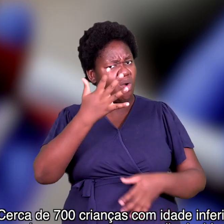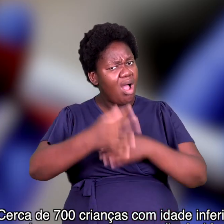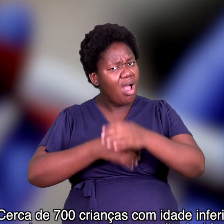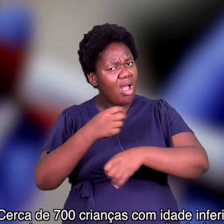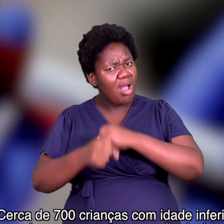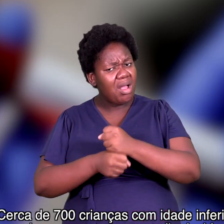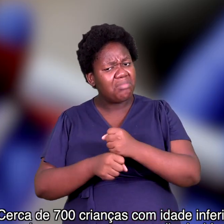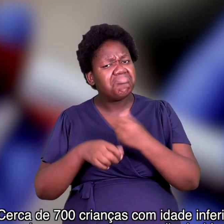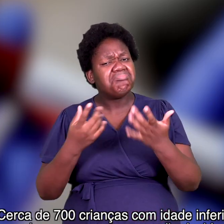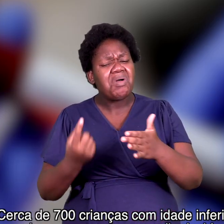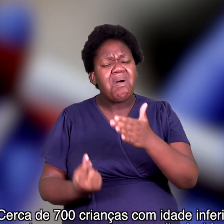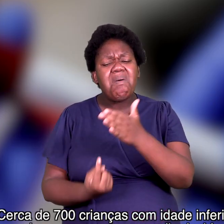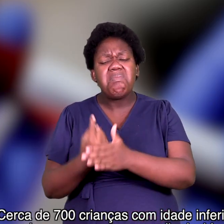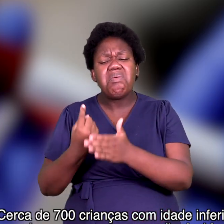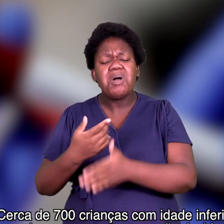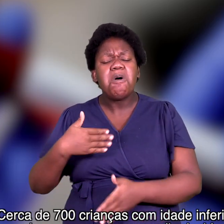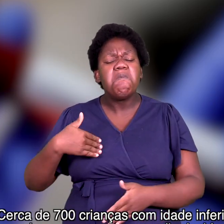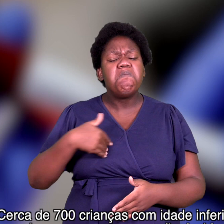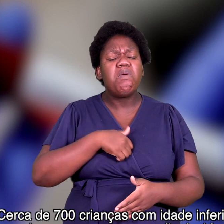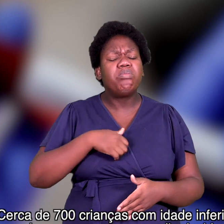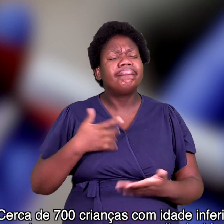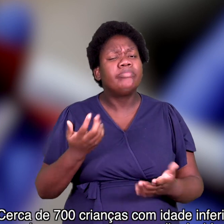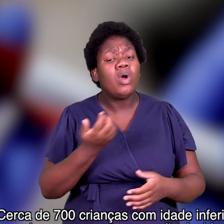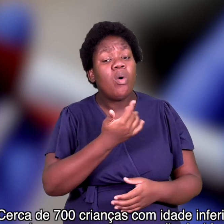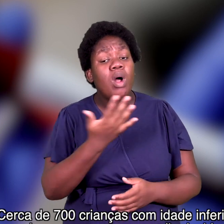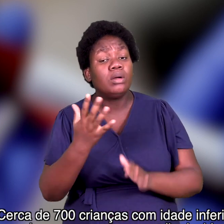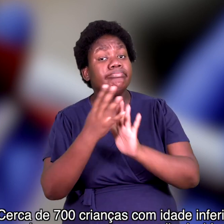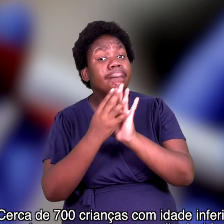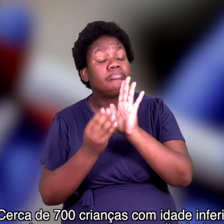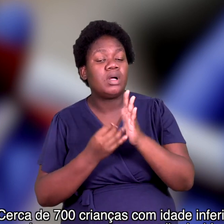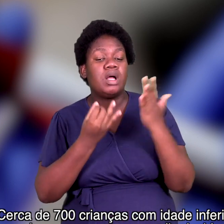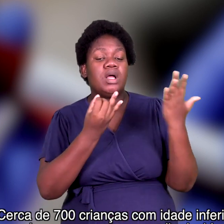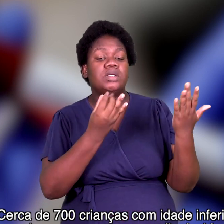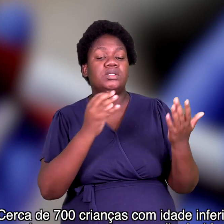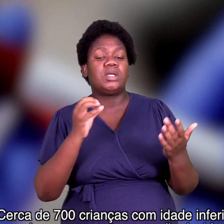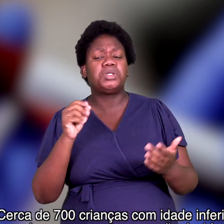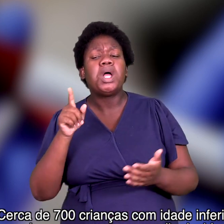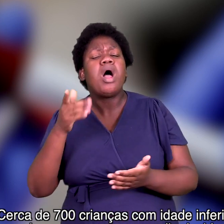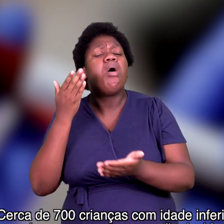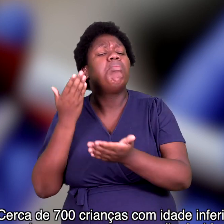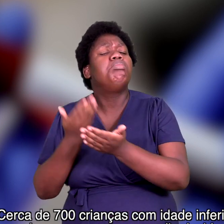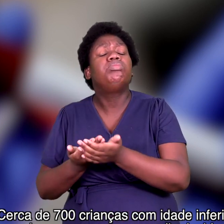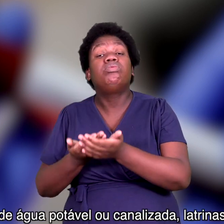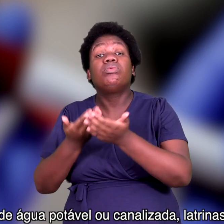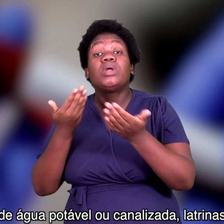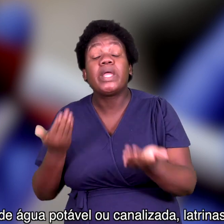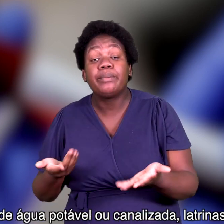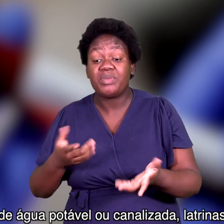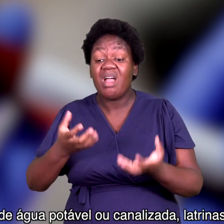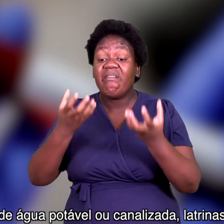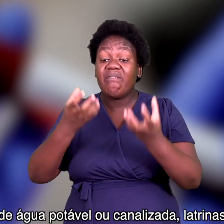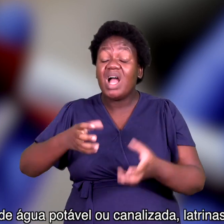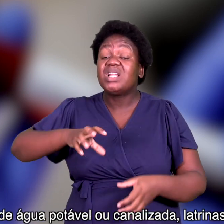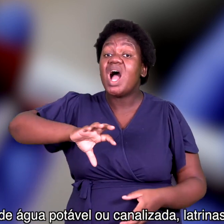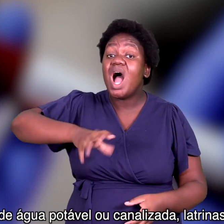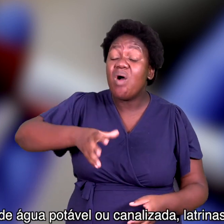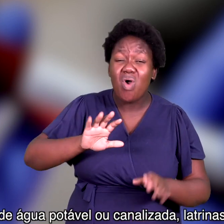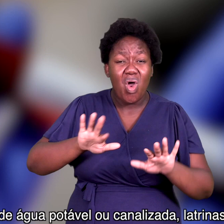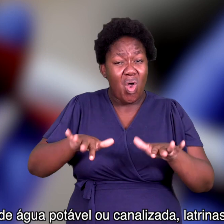Cerca de 700 crianças com idade inferior a 5 anos moram por dia devido à falta de água potável ou canalizada,